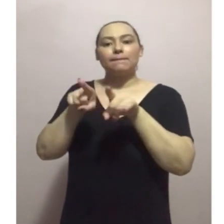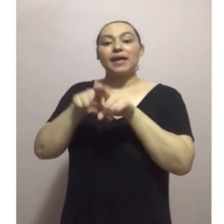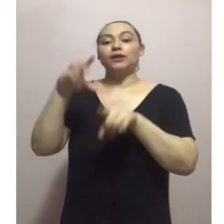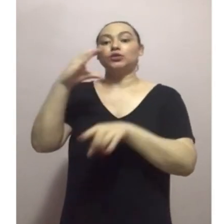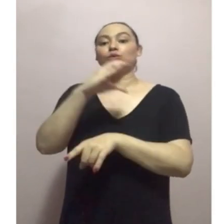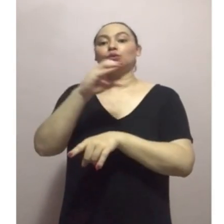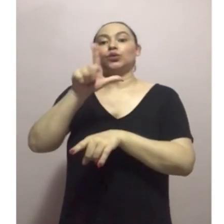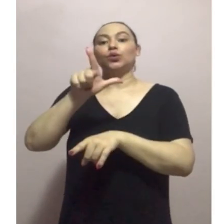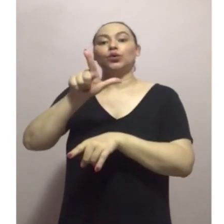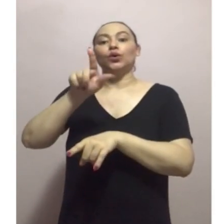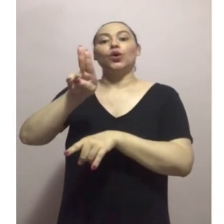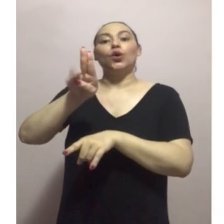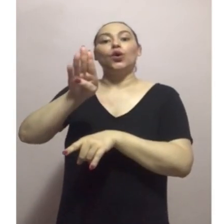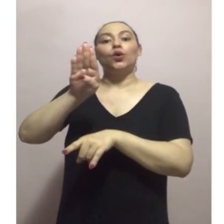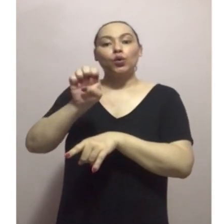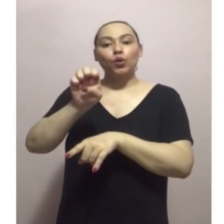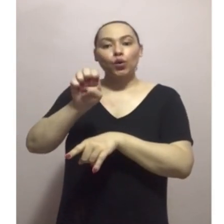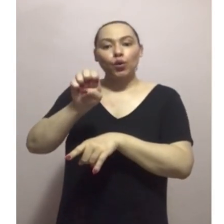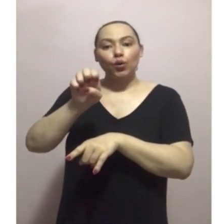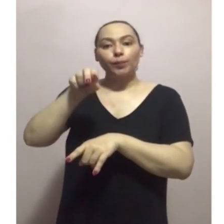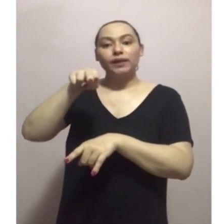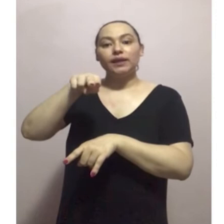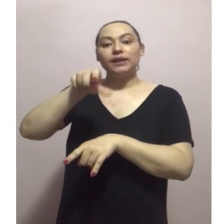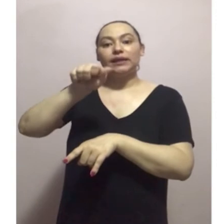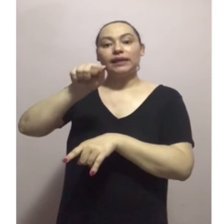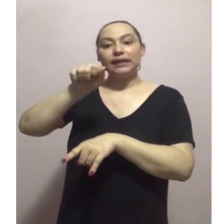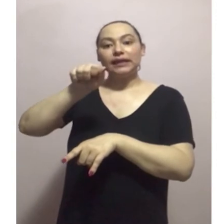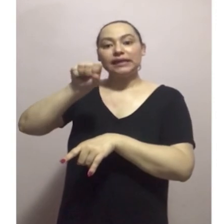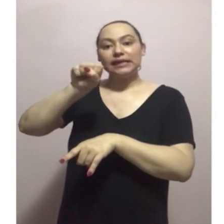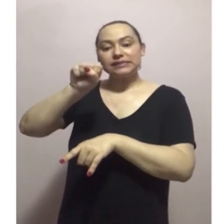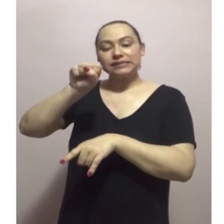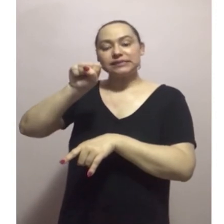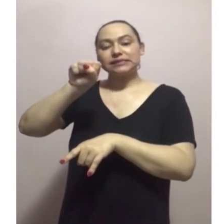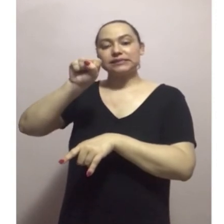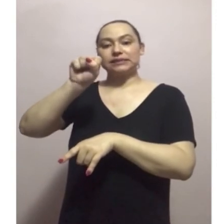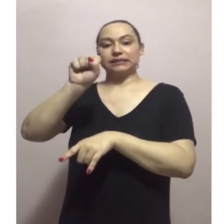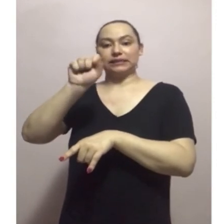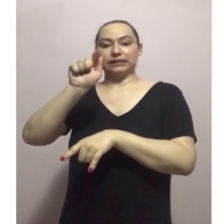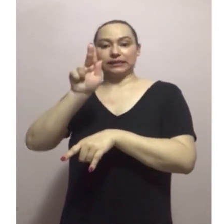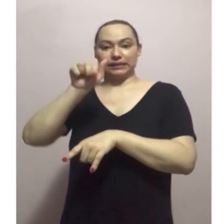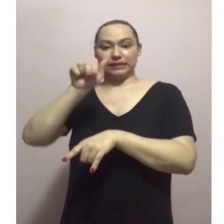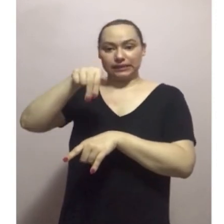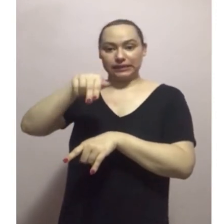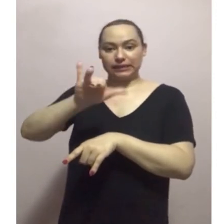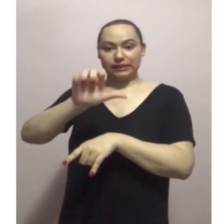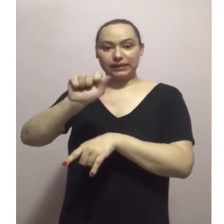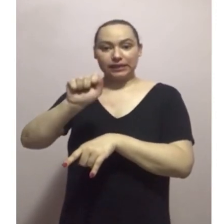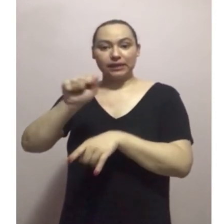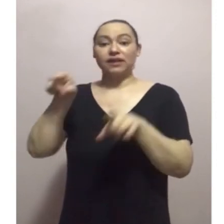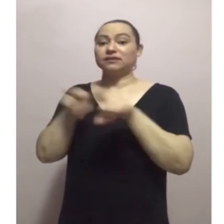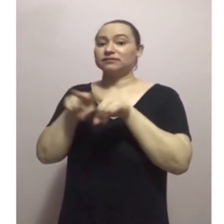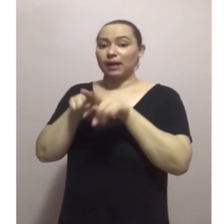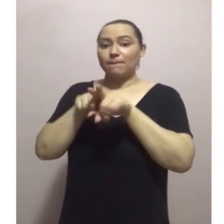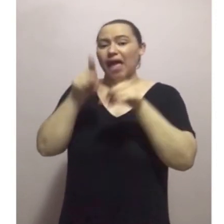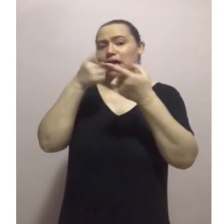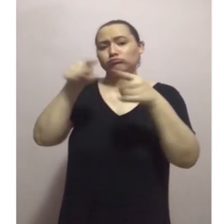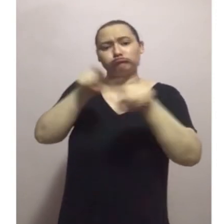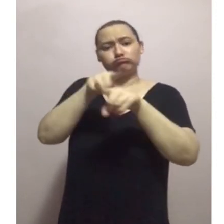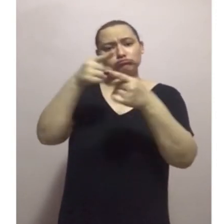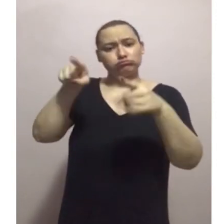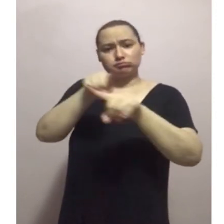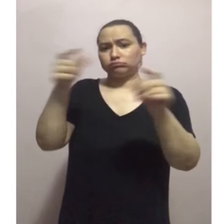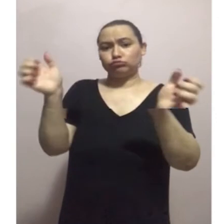Eles sequer deram atenção para a gente. O que a gente fez? Vini Calderoni pega a estrutura musical, a letra,